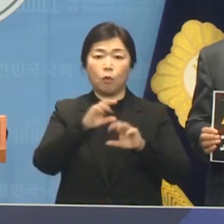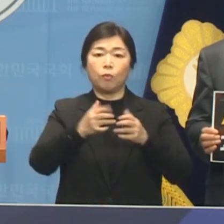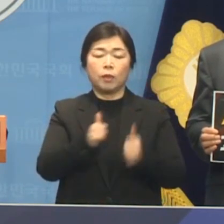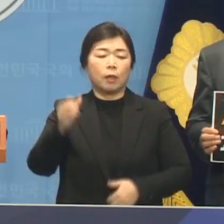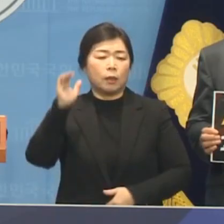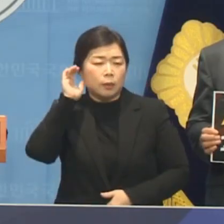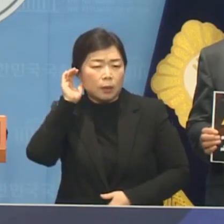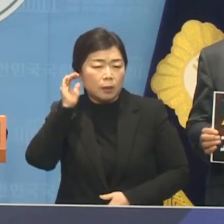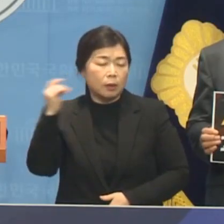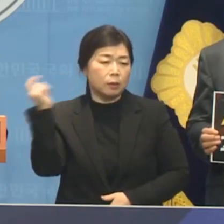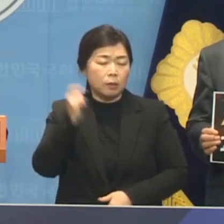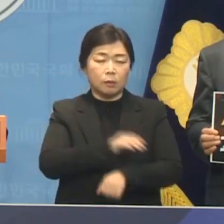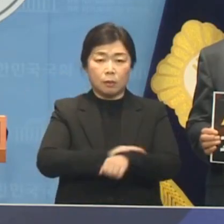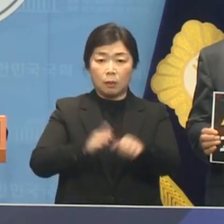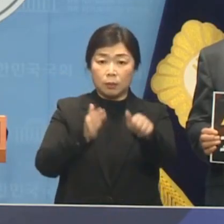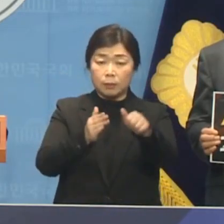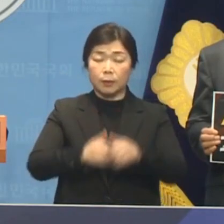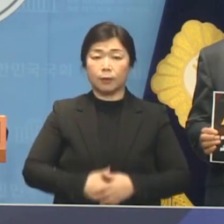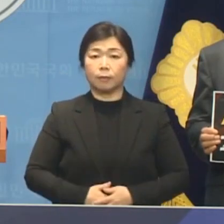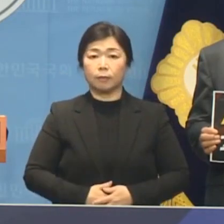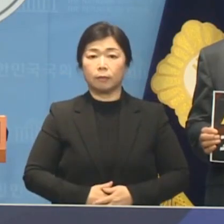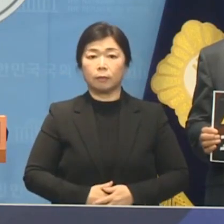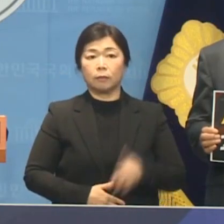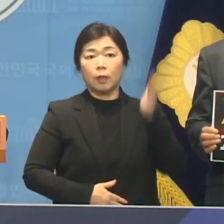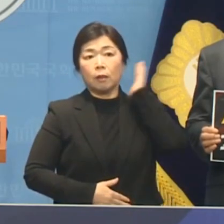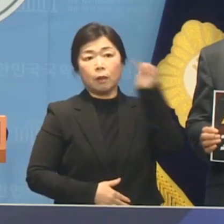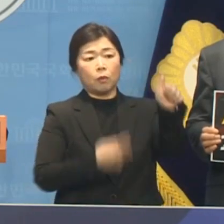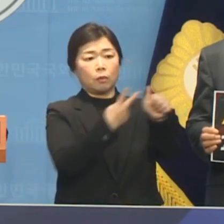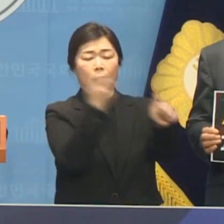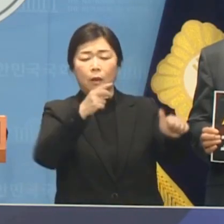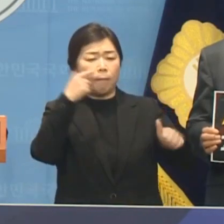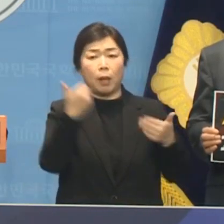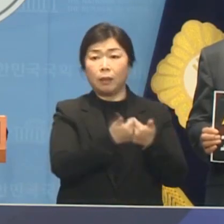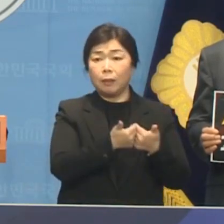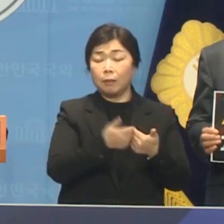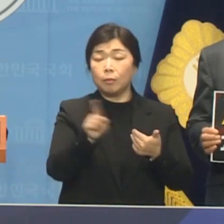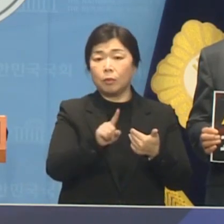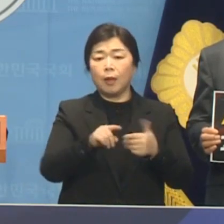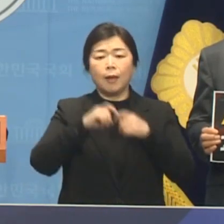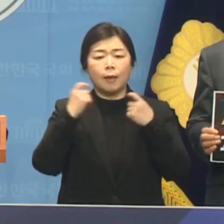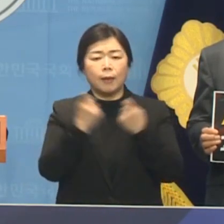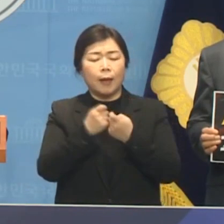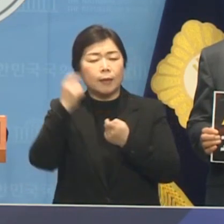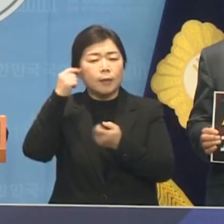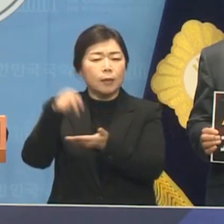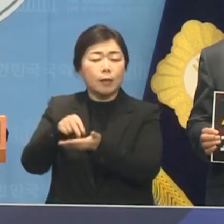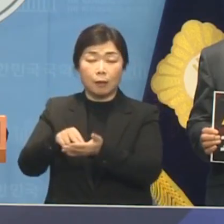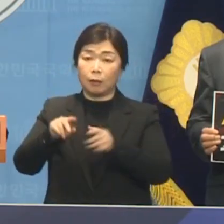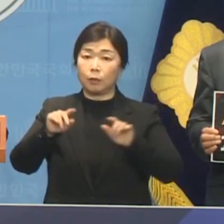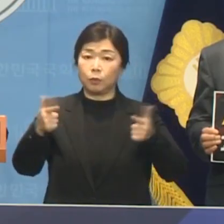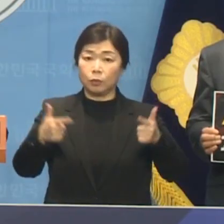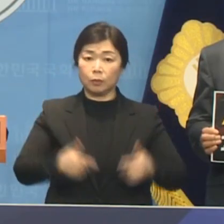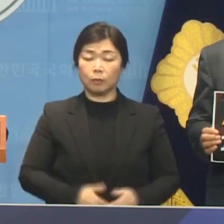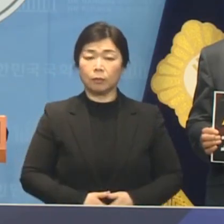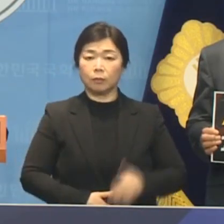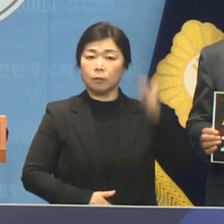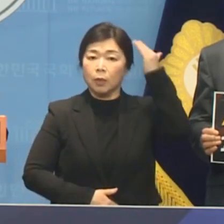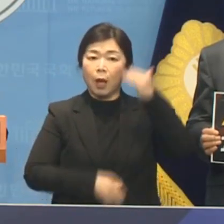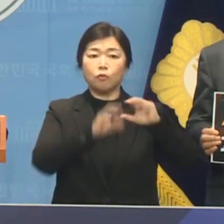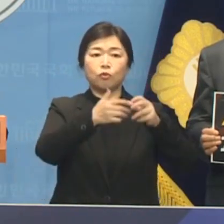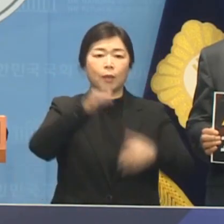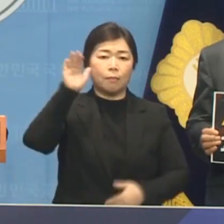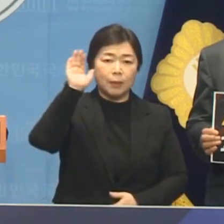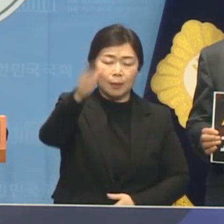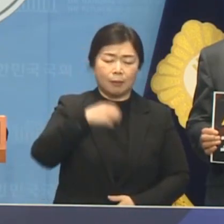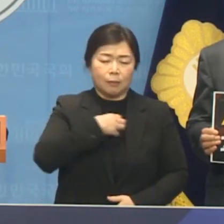합니다. 대통령 탄핵 반대는 단순한 개인의 의견이 아니라 대한민국의